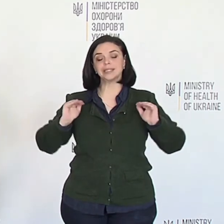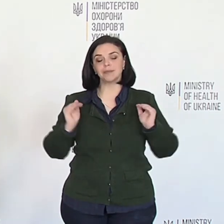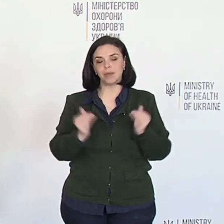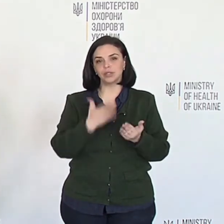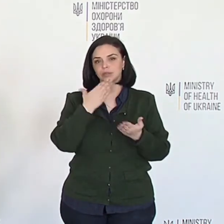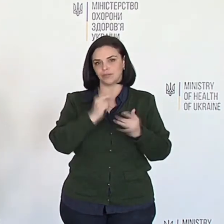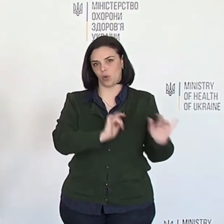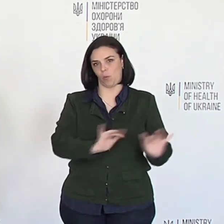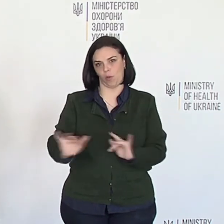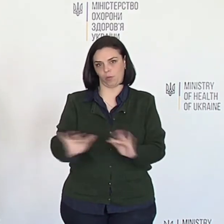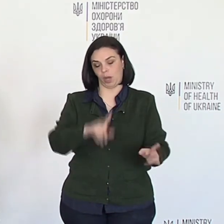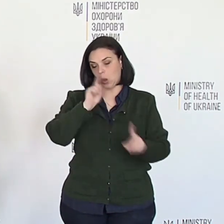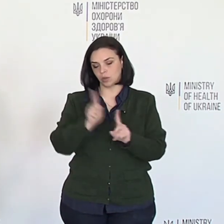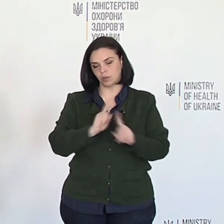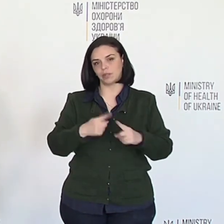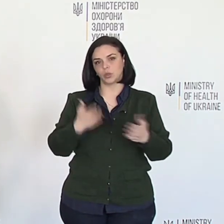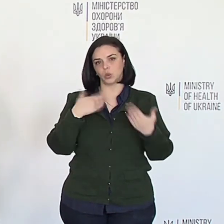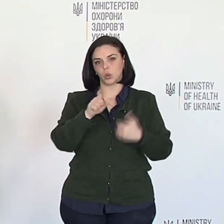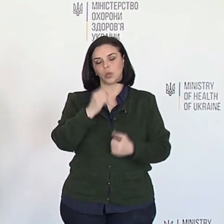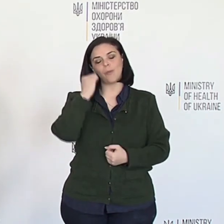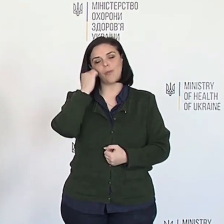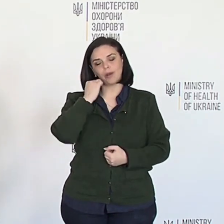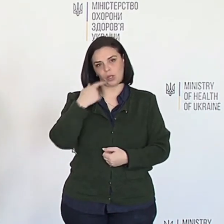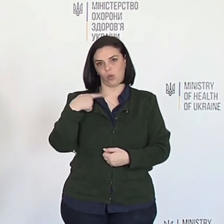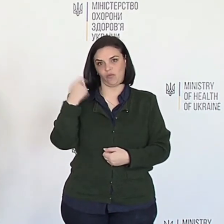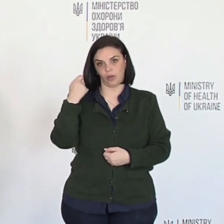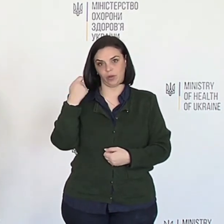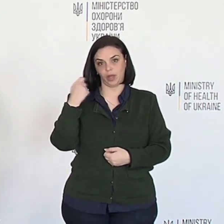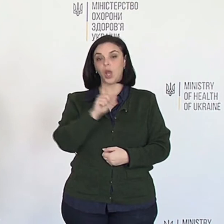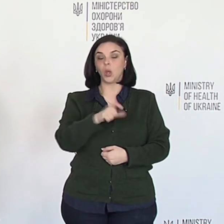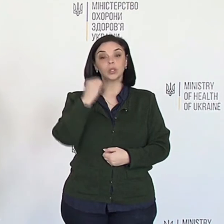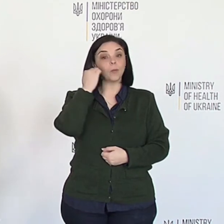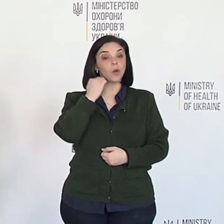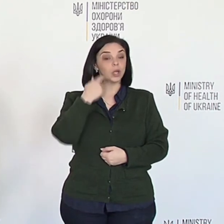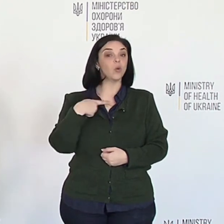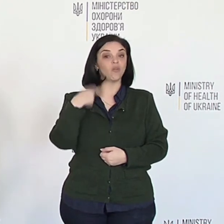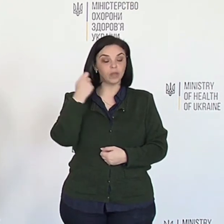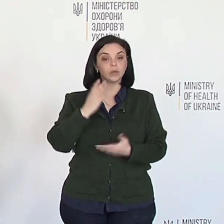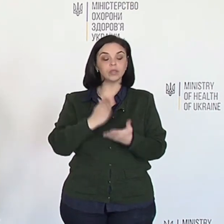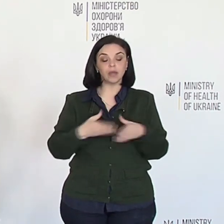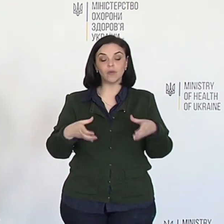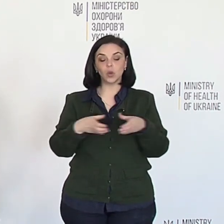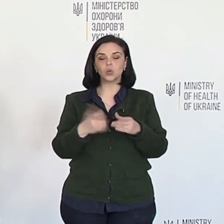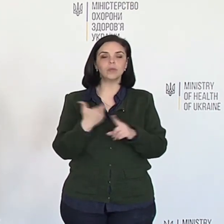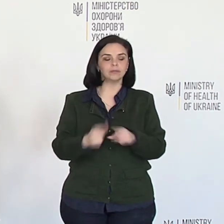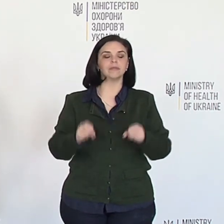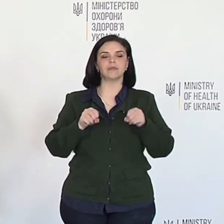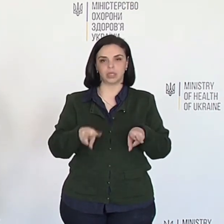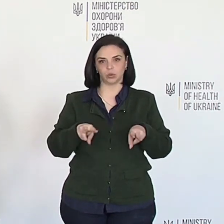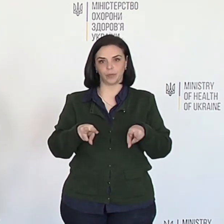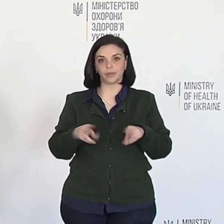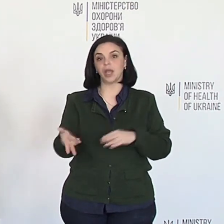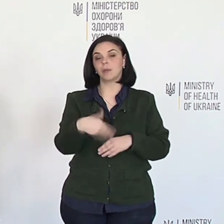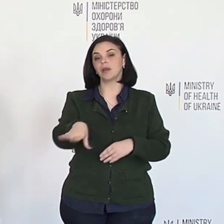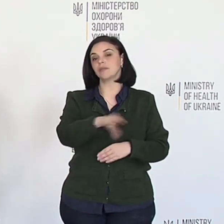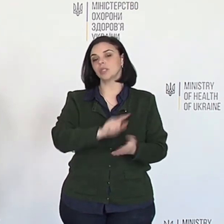свою мобільність. Особливо це стосується людей похилого віку. Люди похилого віку є в групі ризику. Ми